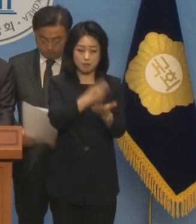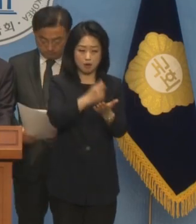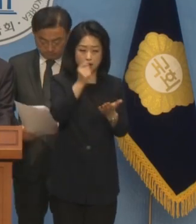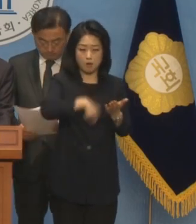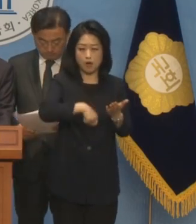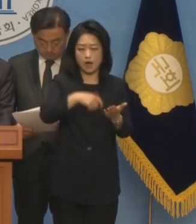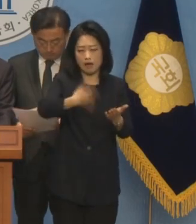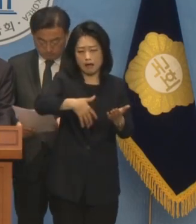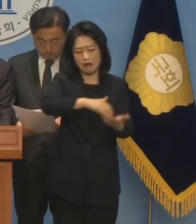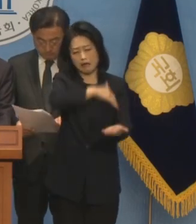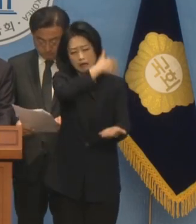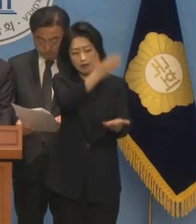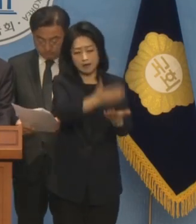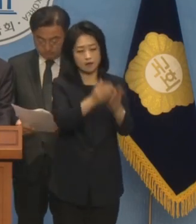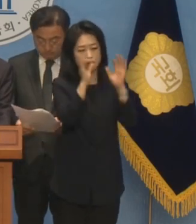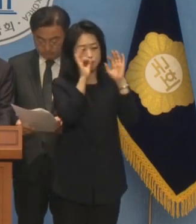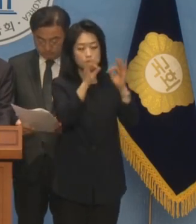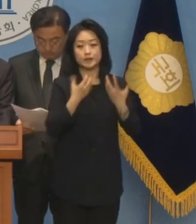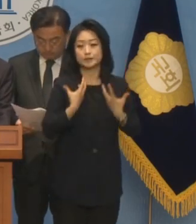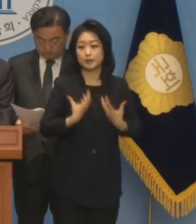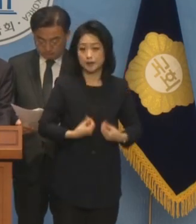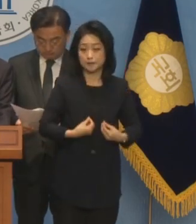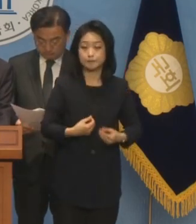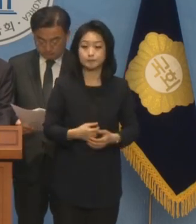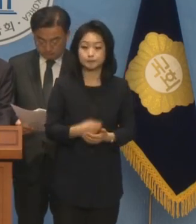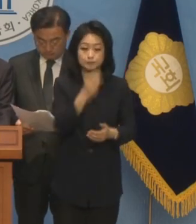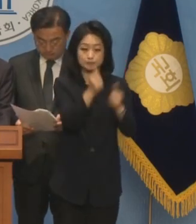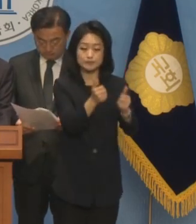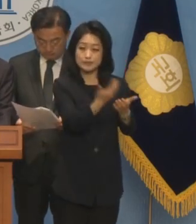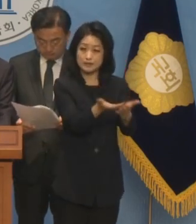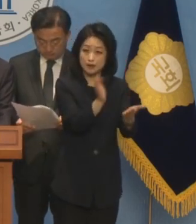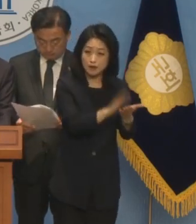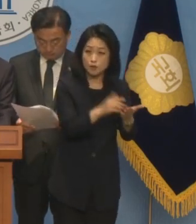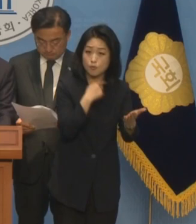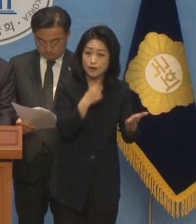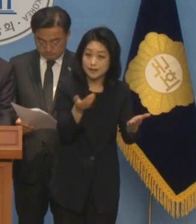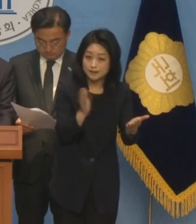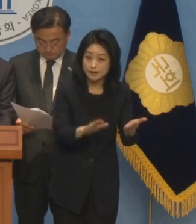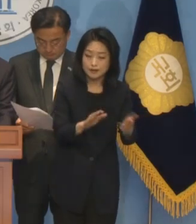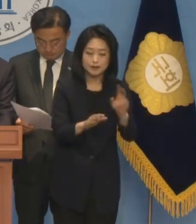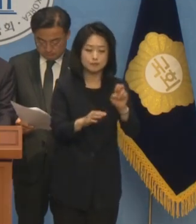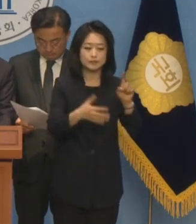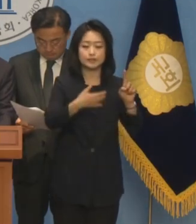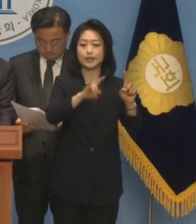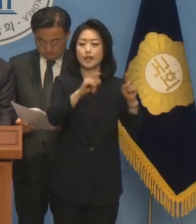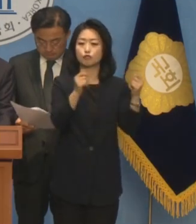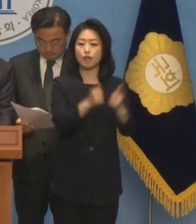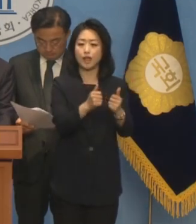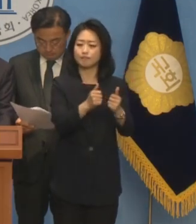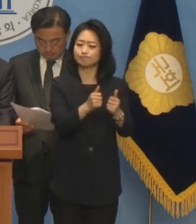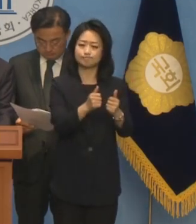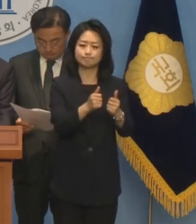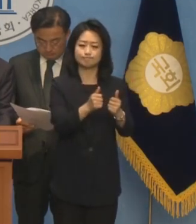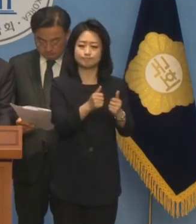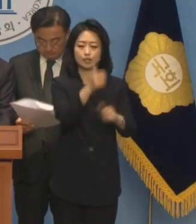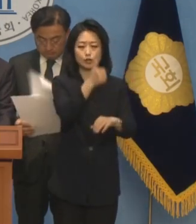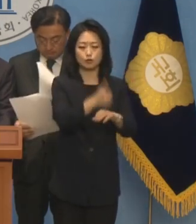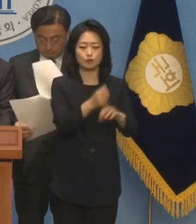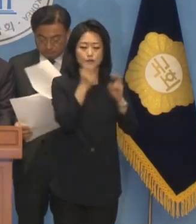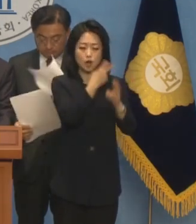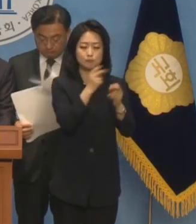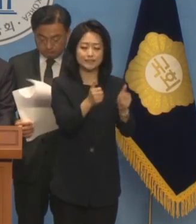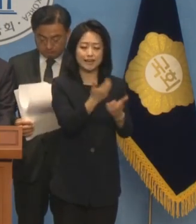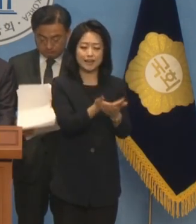지켜왔습니다 검찰개혁이 촛불 시민의 요구에도 21대 회는 검찰개혁에 실패했습니다